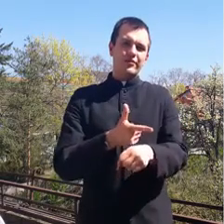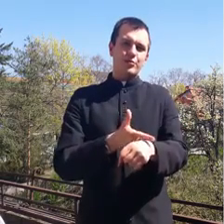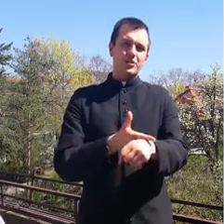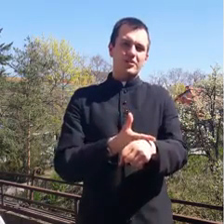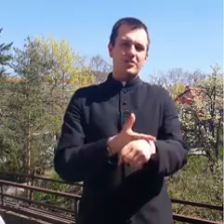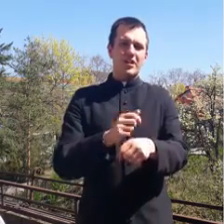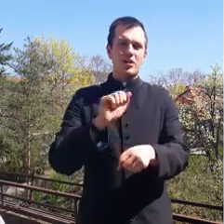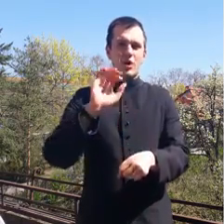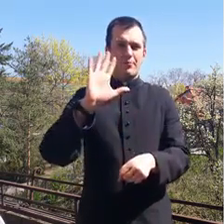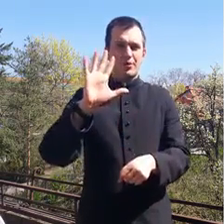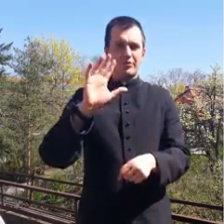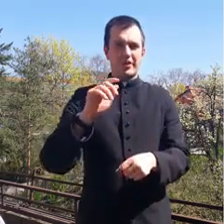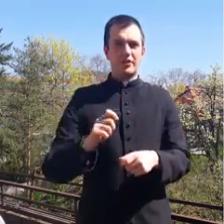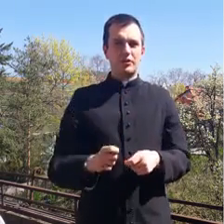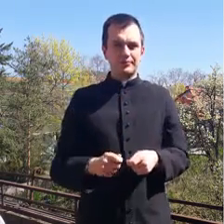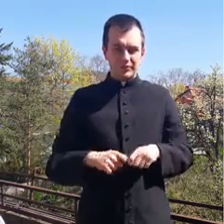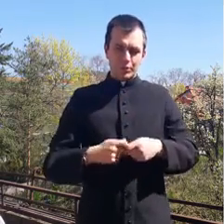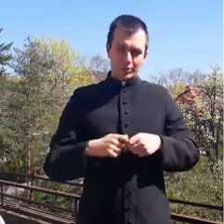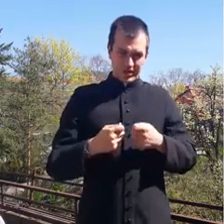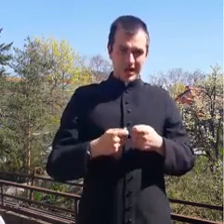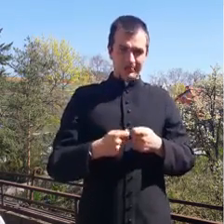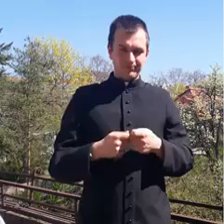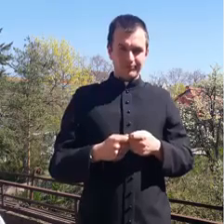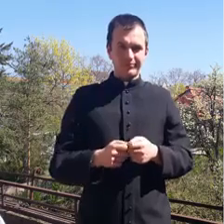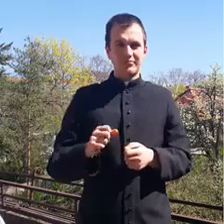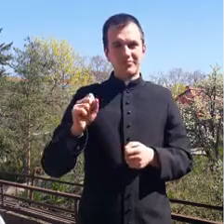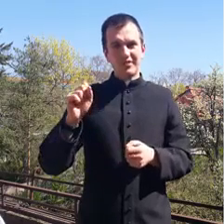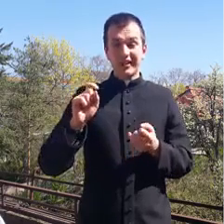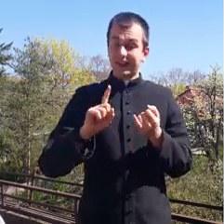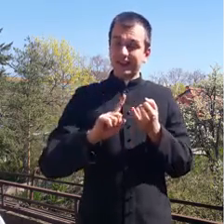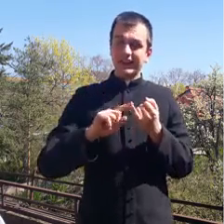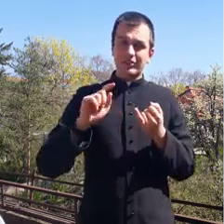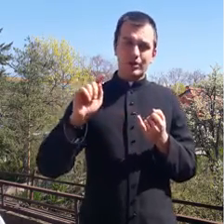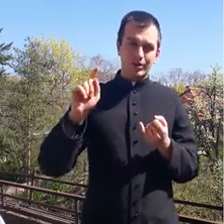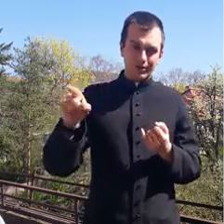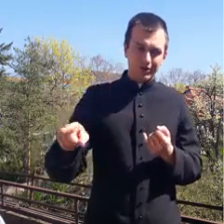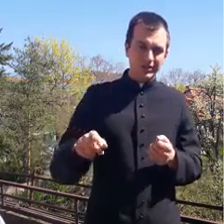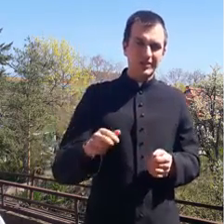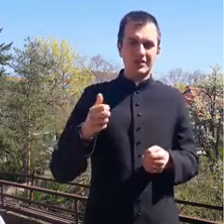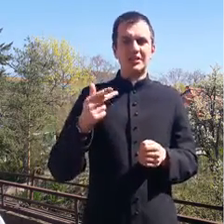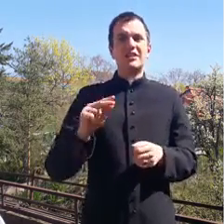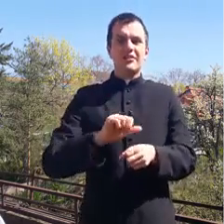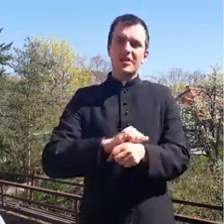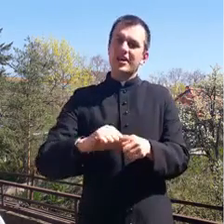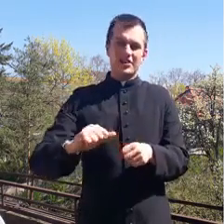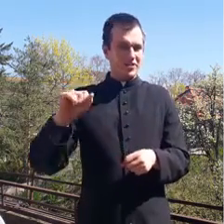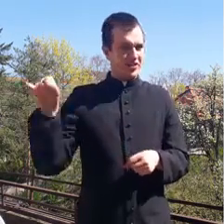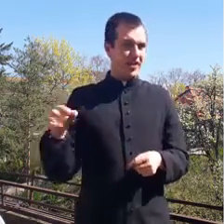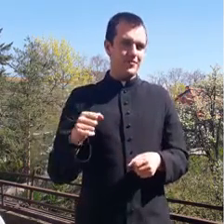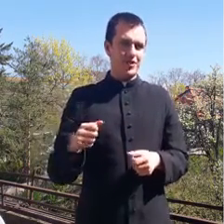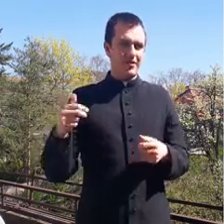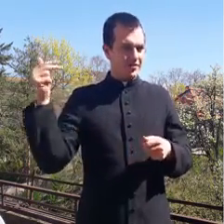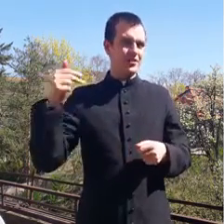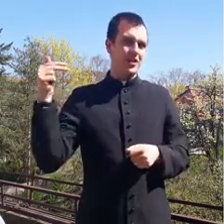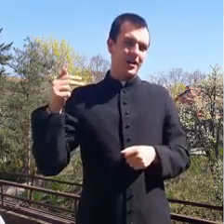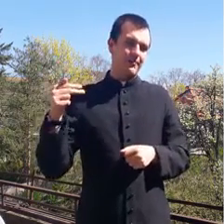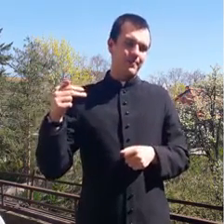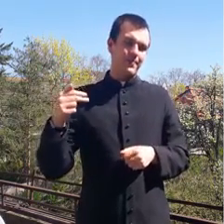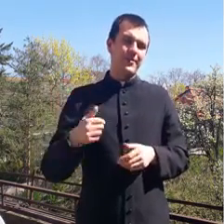jak ludzie z tego piątego grudnia i to nie jest zawsze niedziela